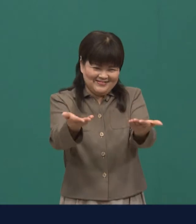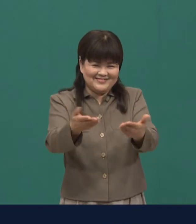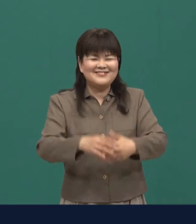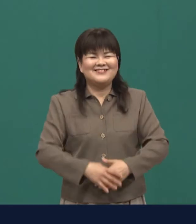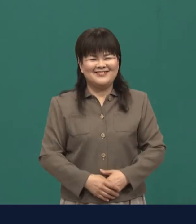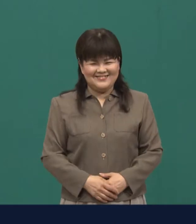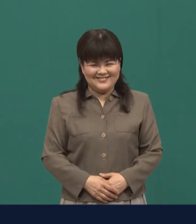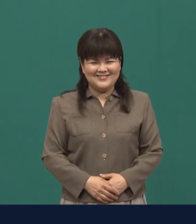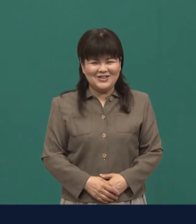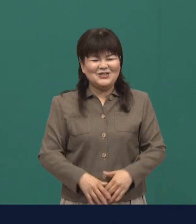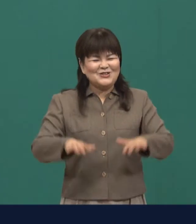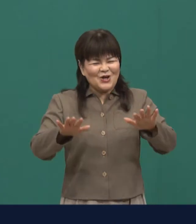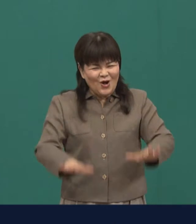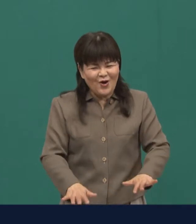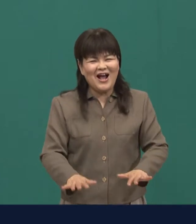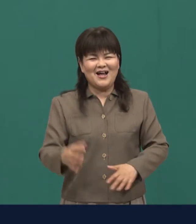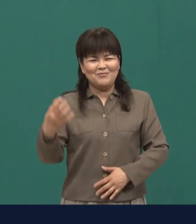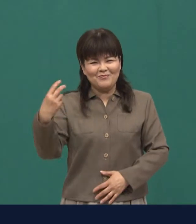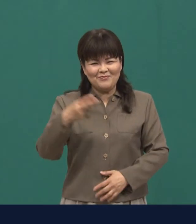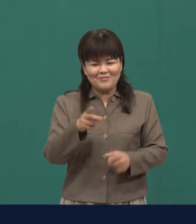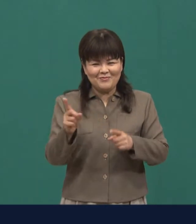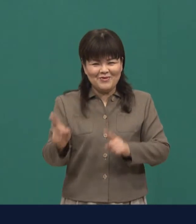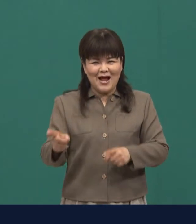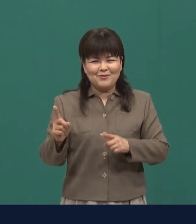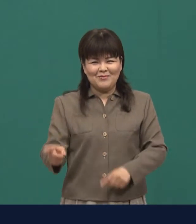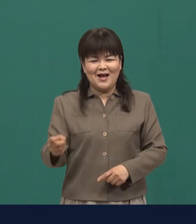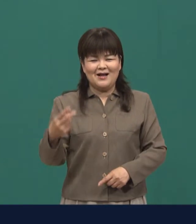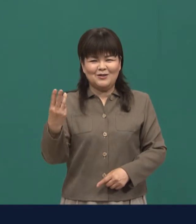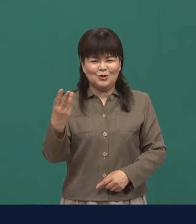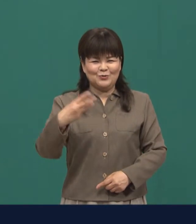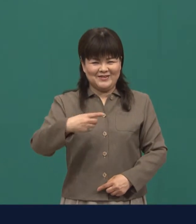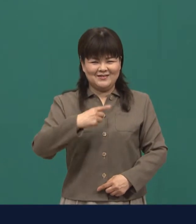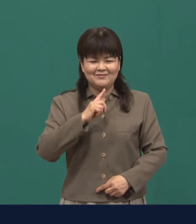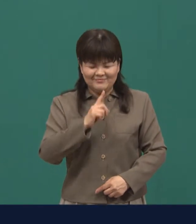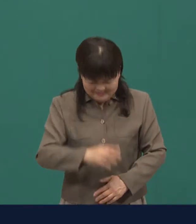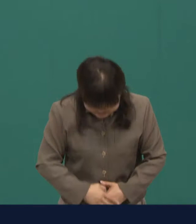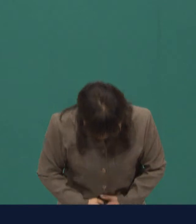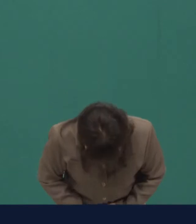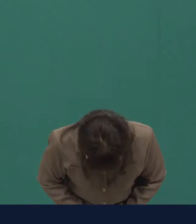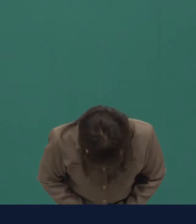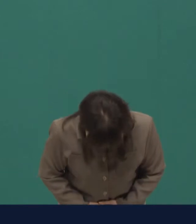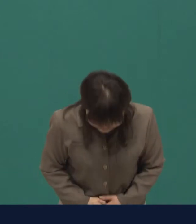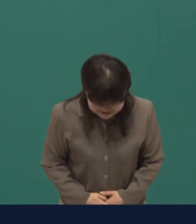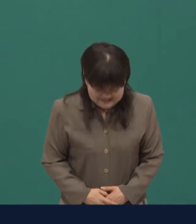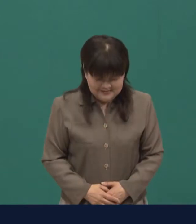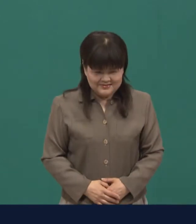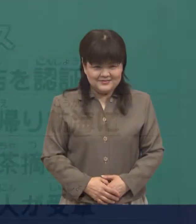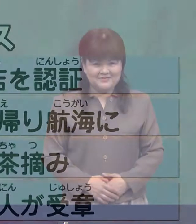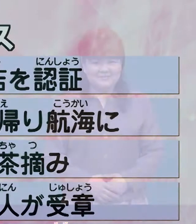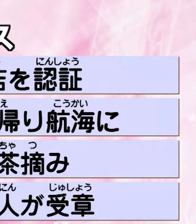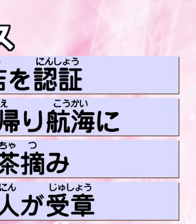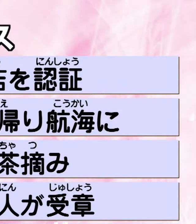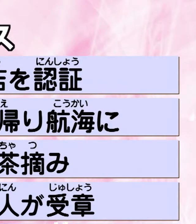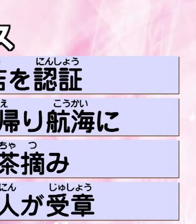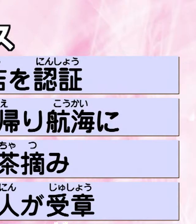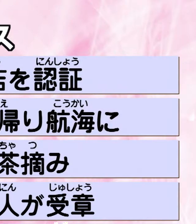でお届けする番組です。今日は万場由美がお伝えします。